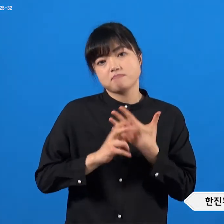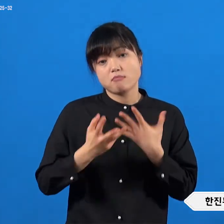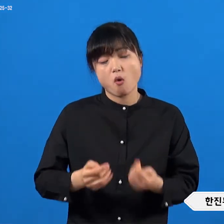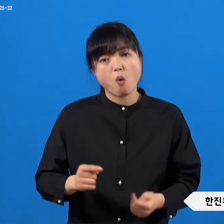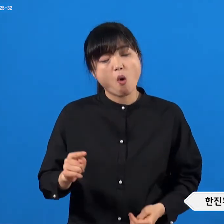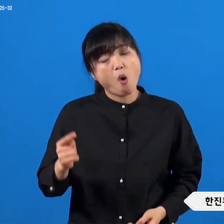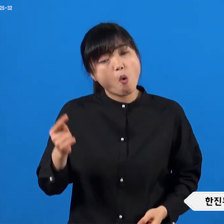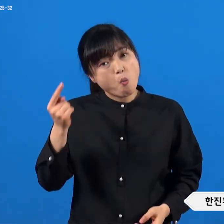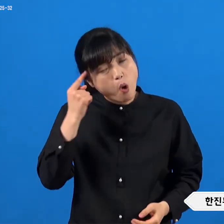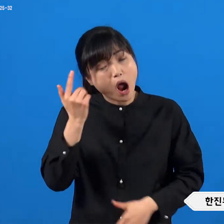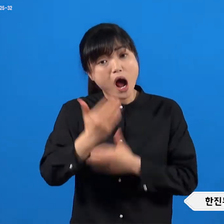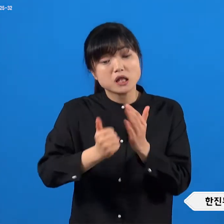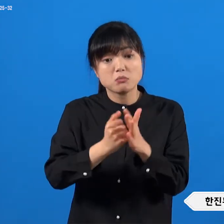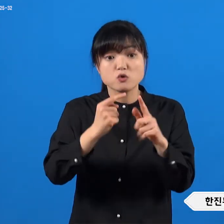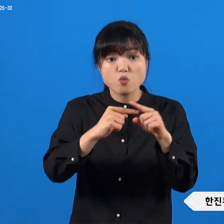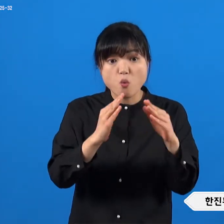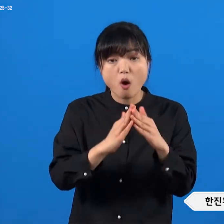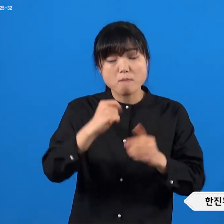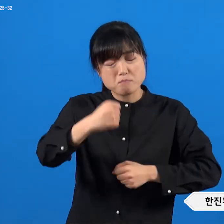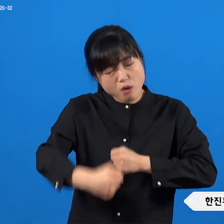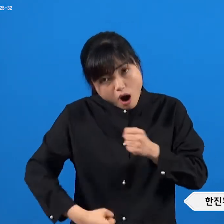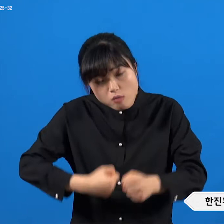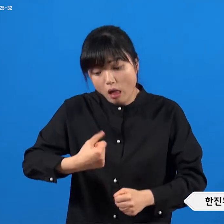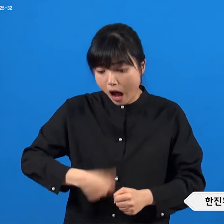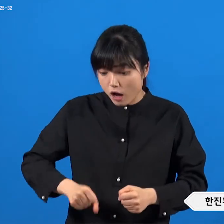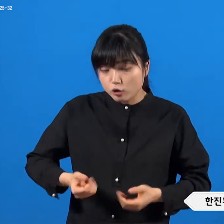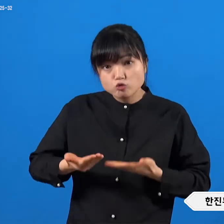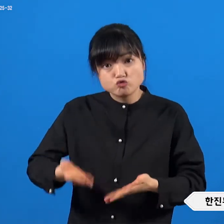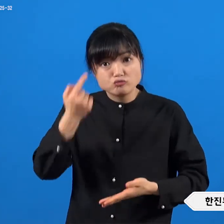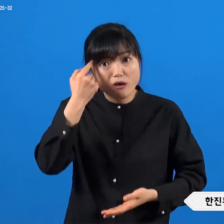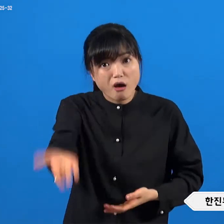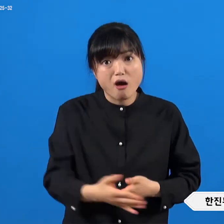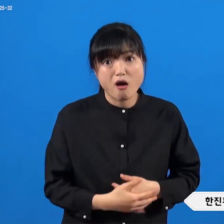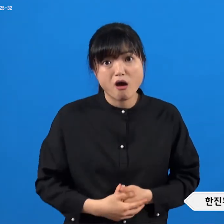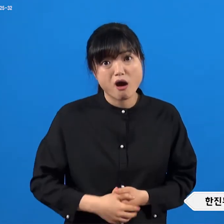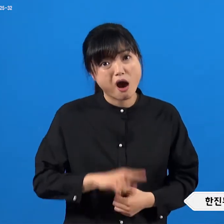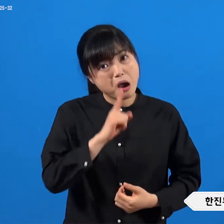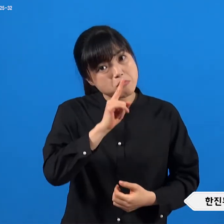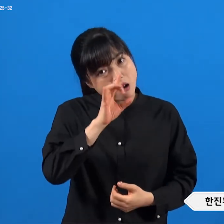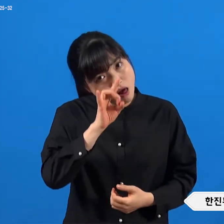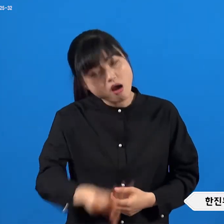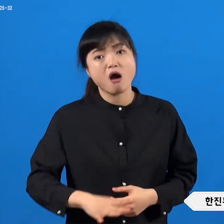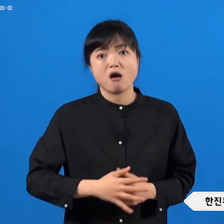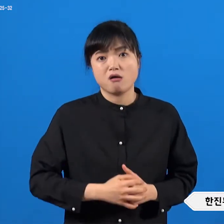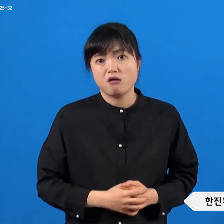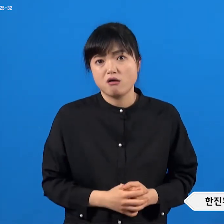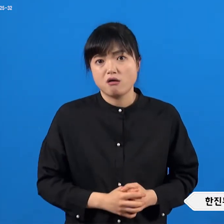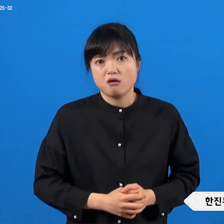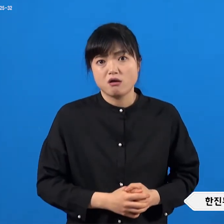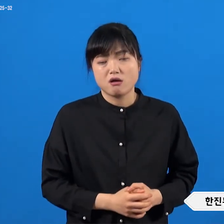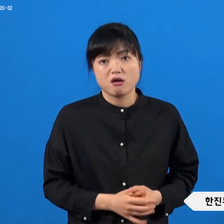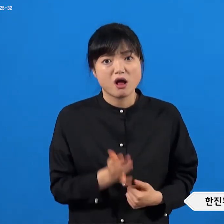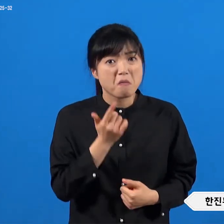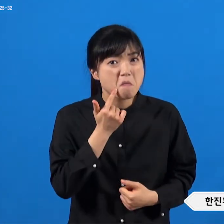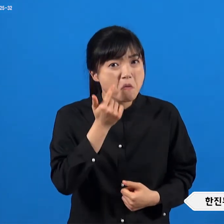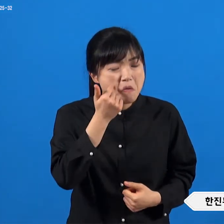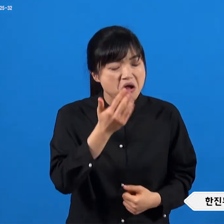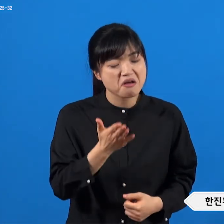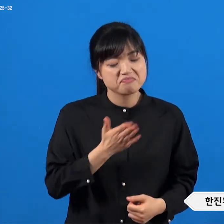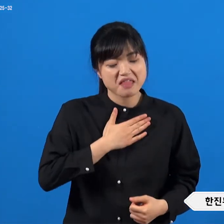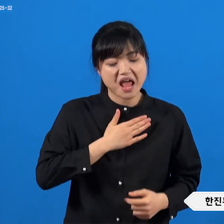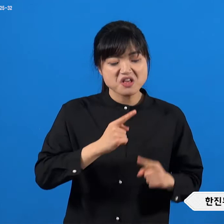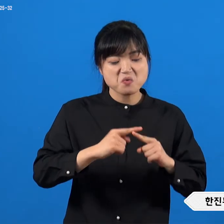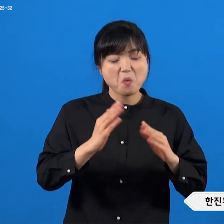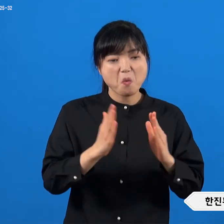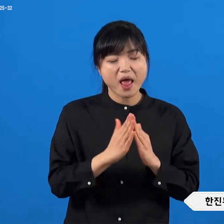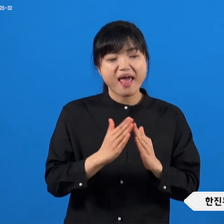어떻게 하나님의 교회를 내 자식에게 물려주겠다 그런 발상을 할 수 있습니까? 목사들이